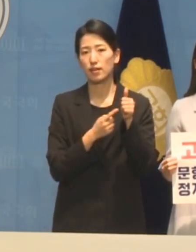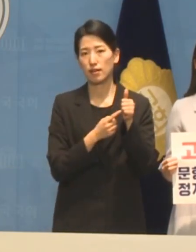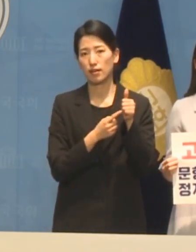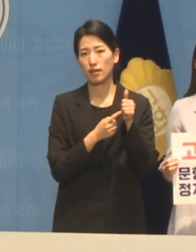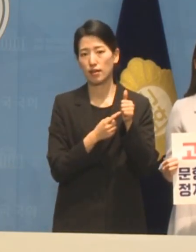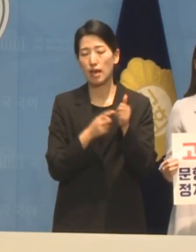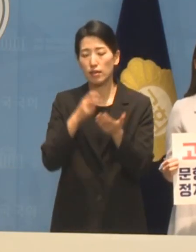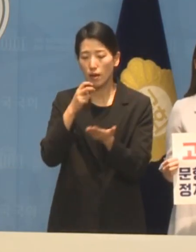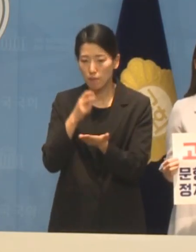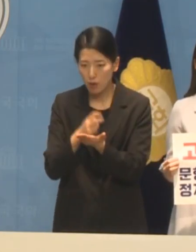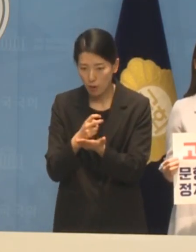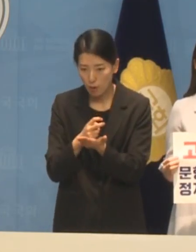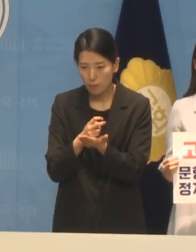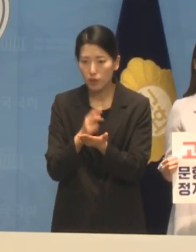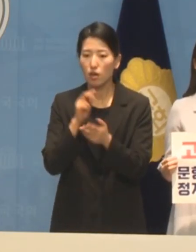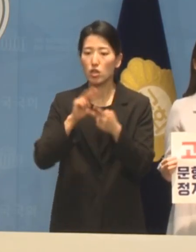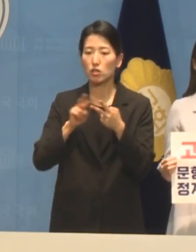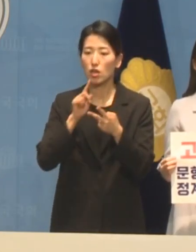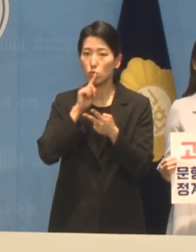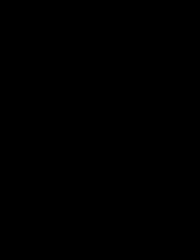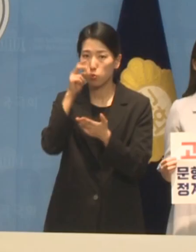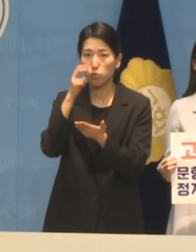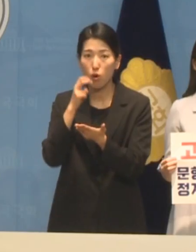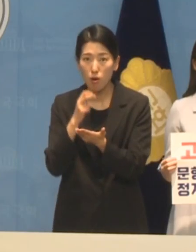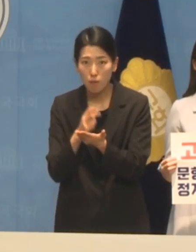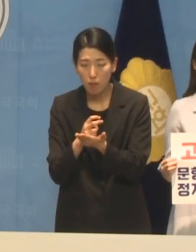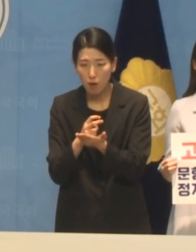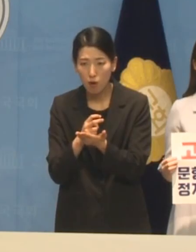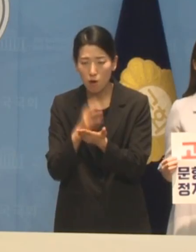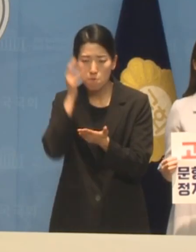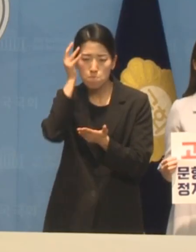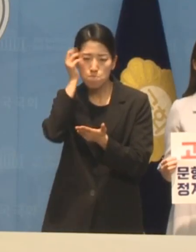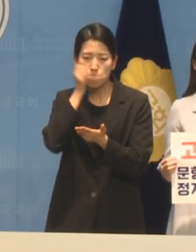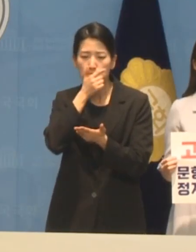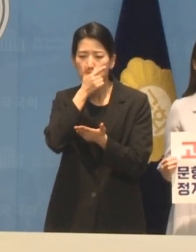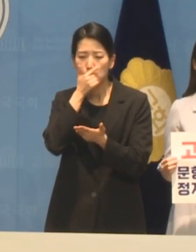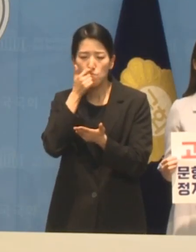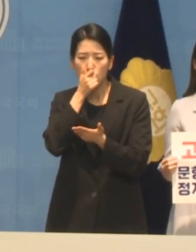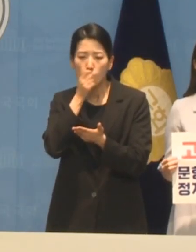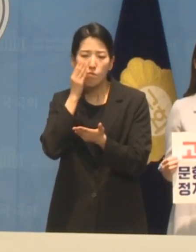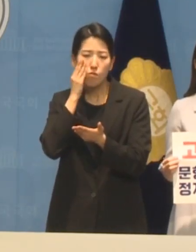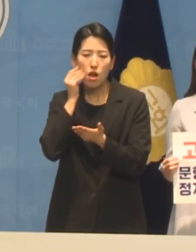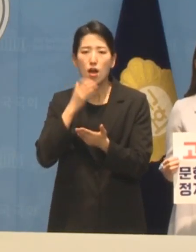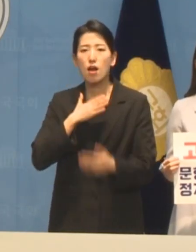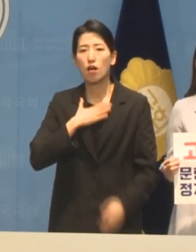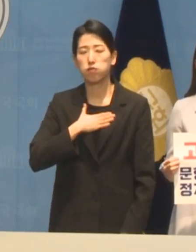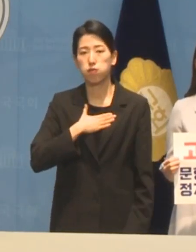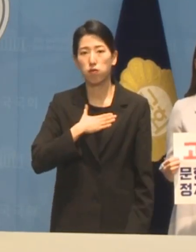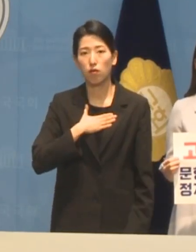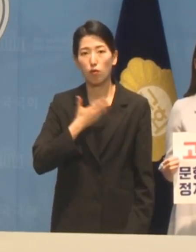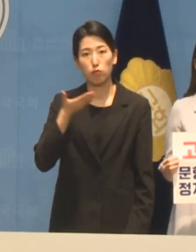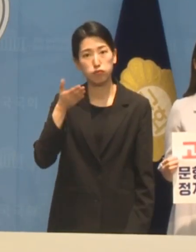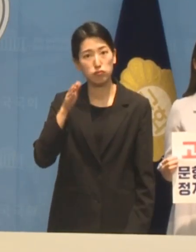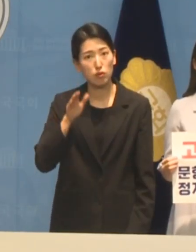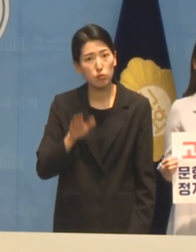및 형사소송법의 규정을 숙지하고 있는 자임에도